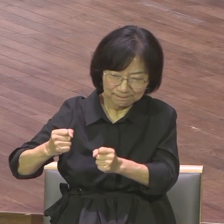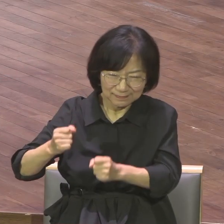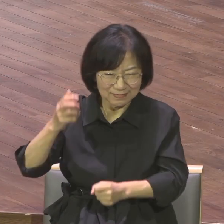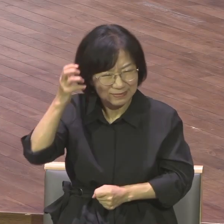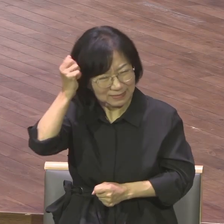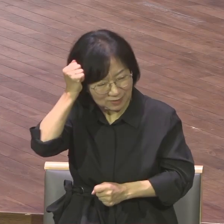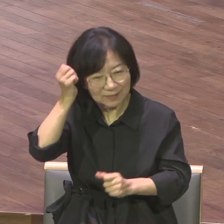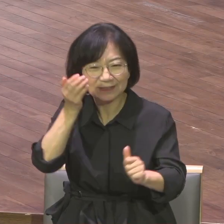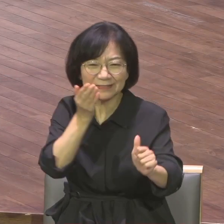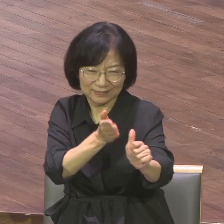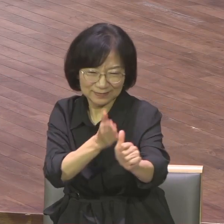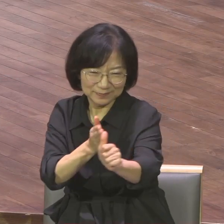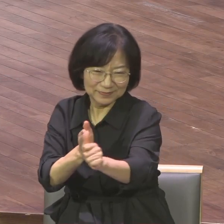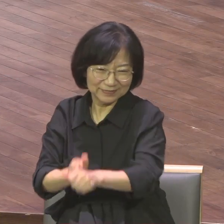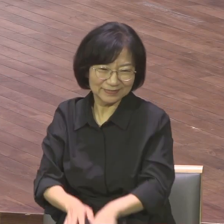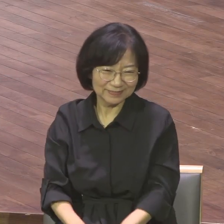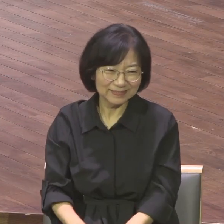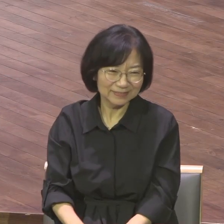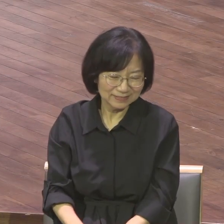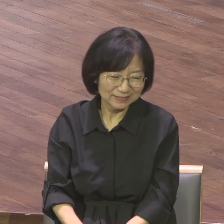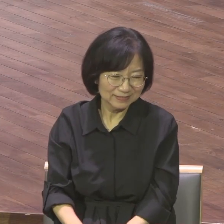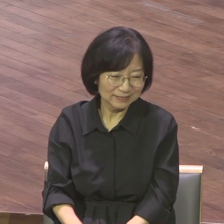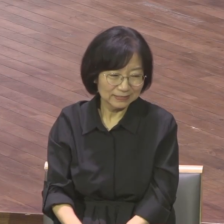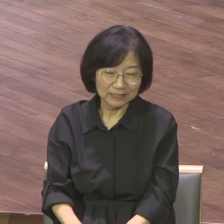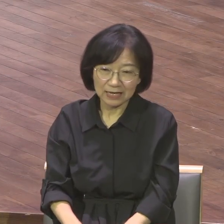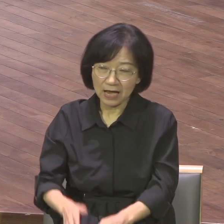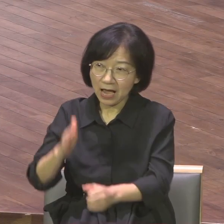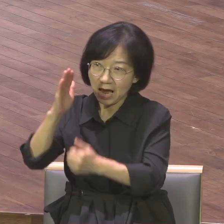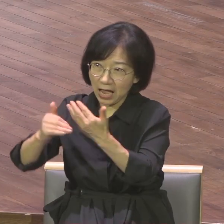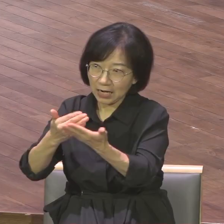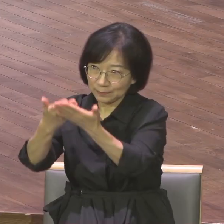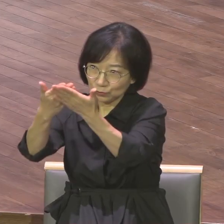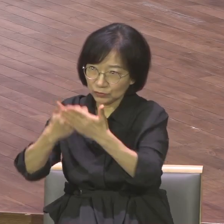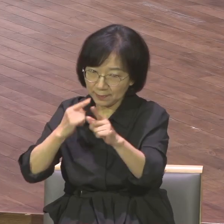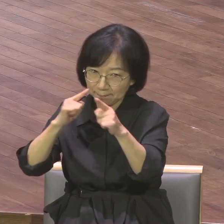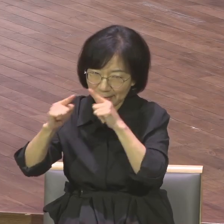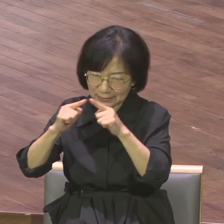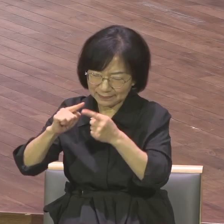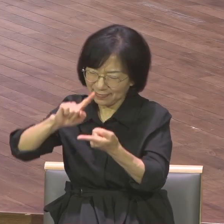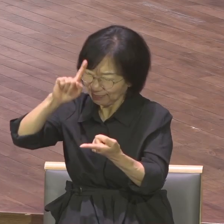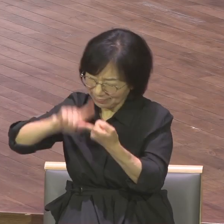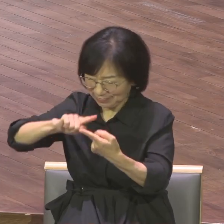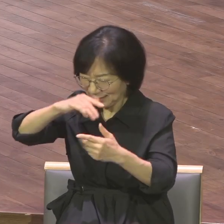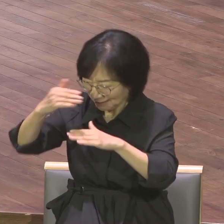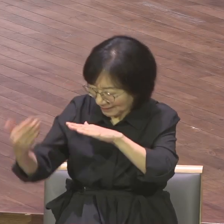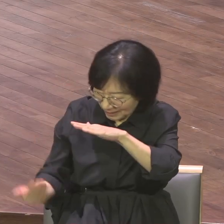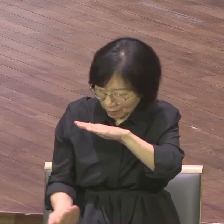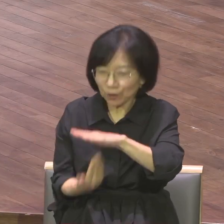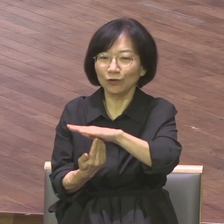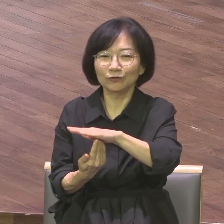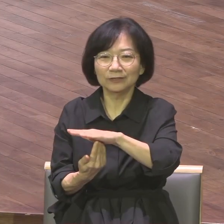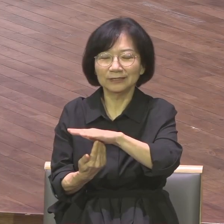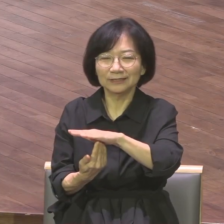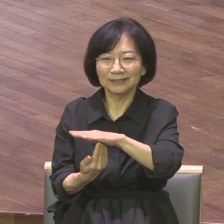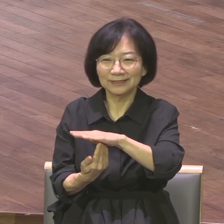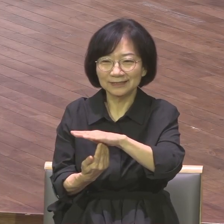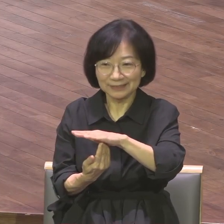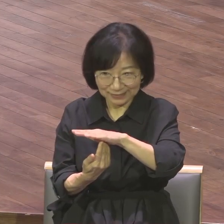것이요. 내가 받은 이 말씀은 반드시 성취된다. 오직.